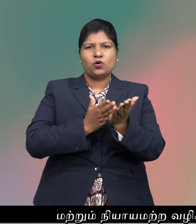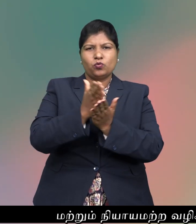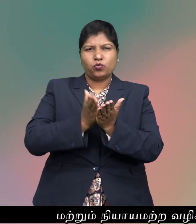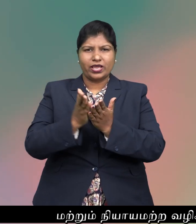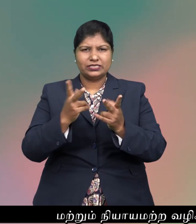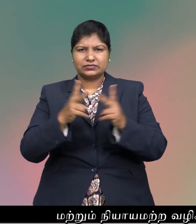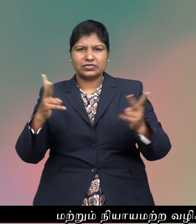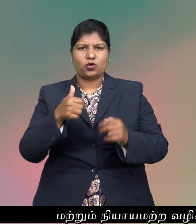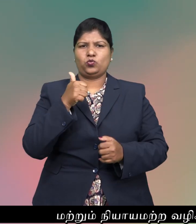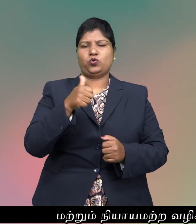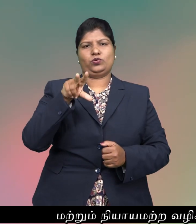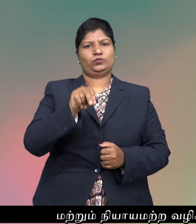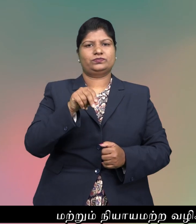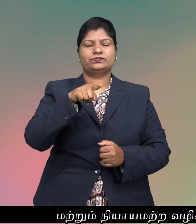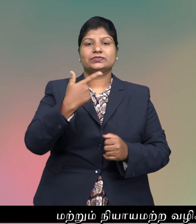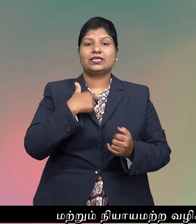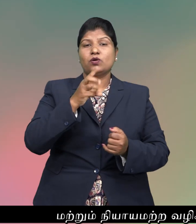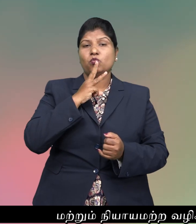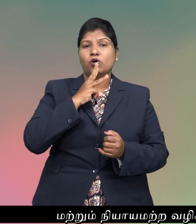நாம் புரிந்து கொள்ள முடியும்.